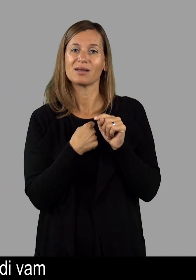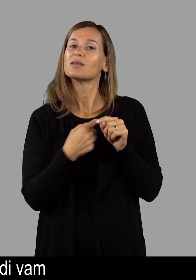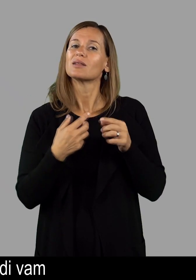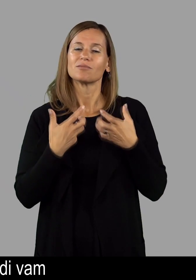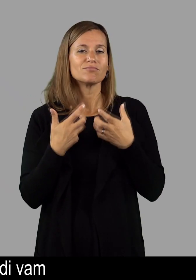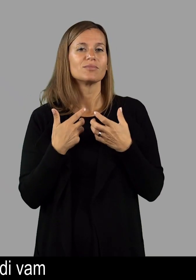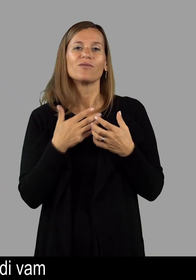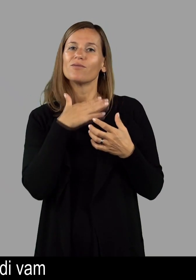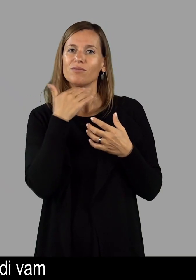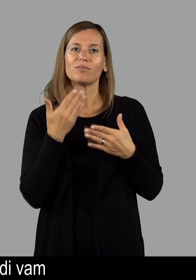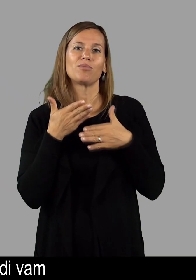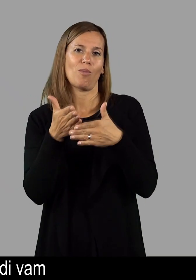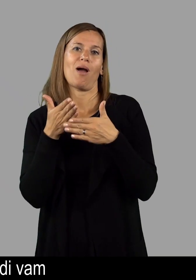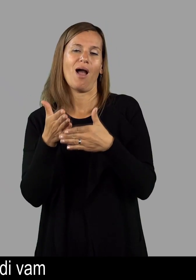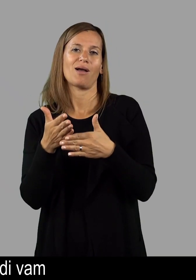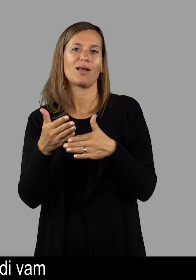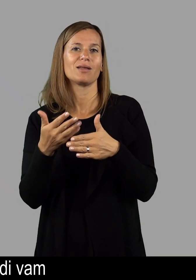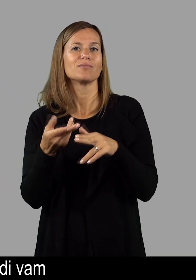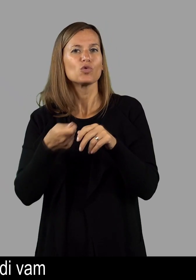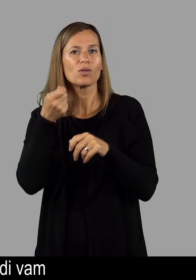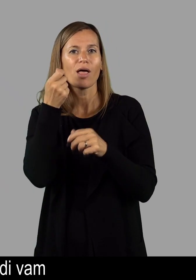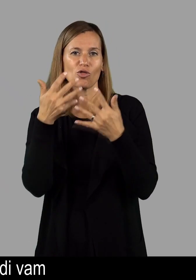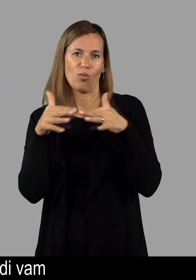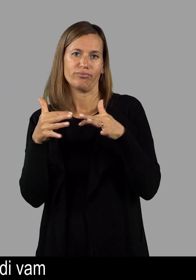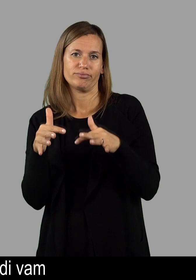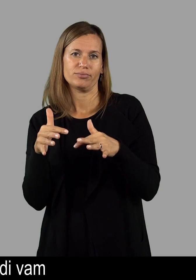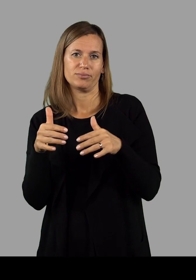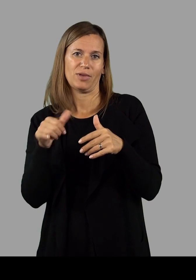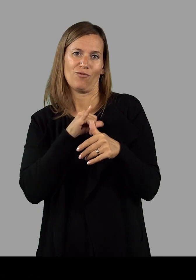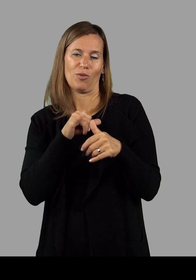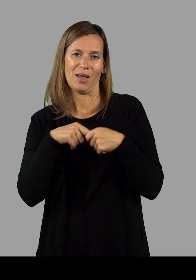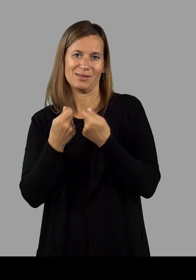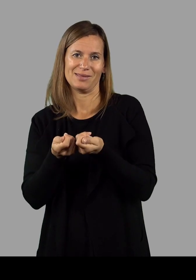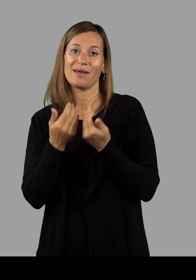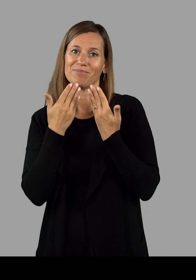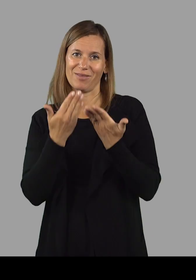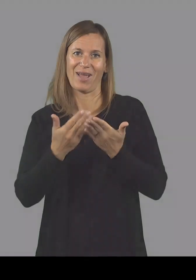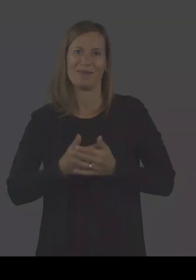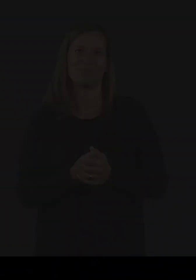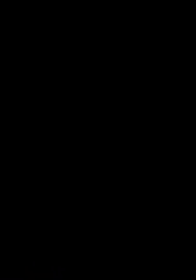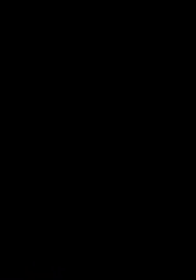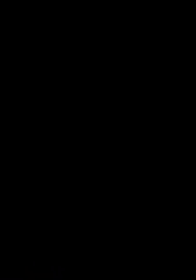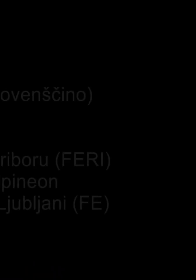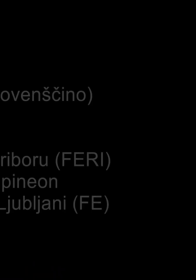in radi vam bomo pomagali z dodatnimi informacijami. Hvala.